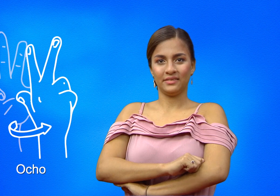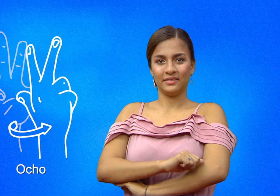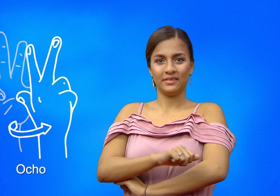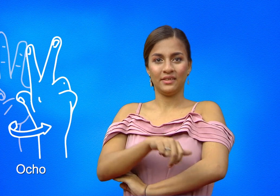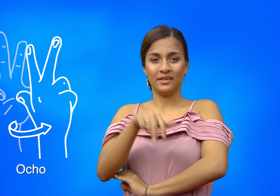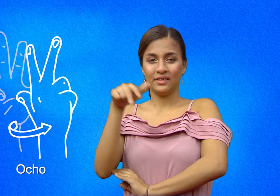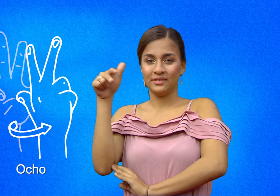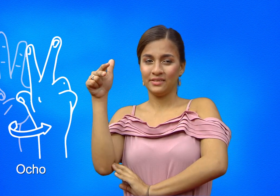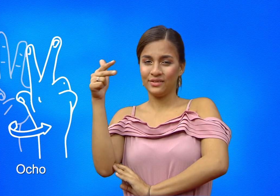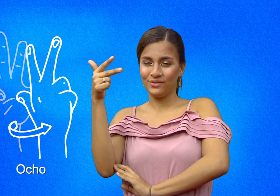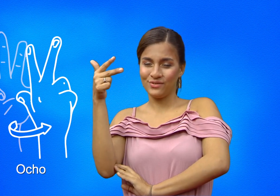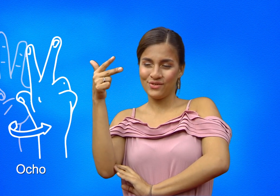8